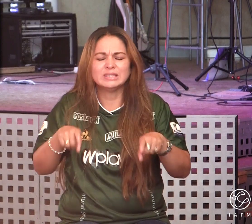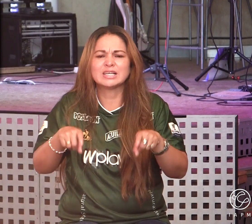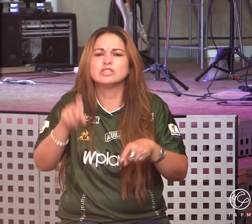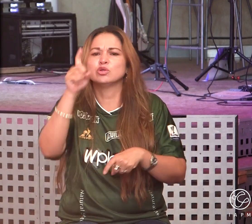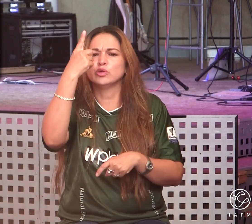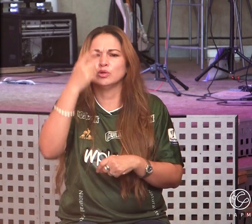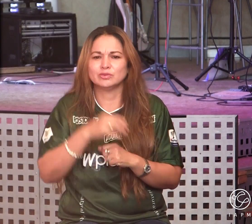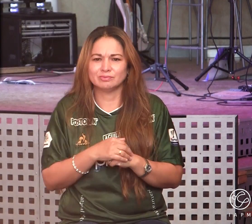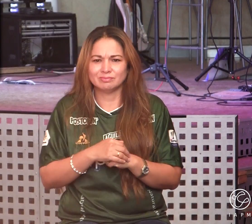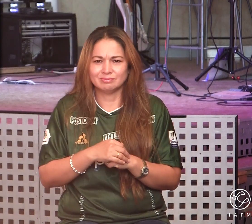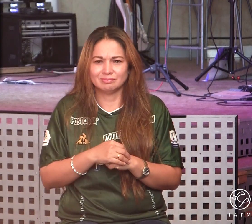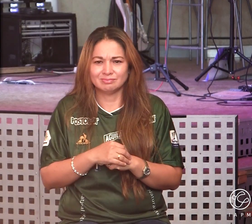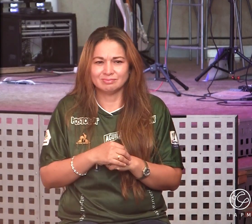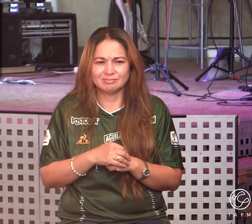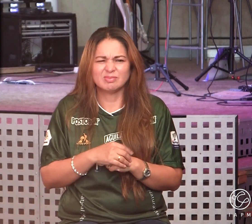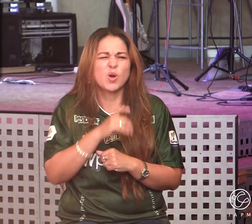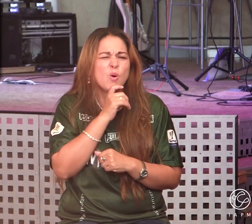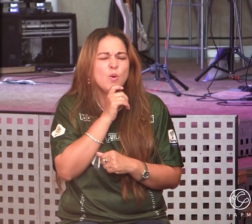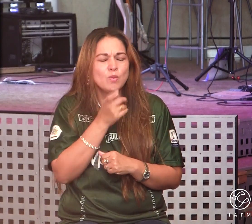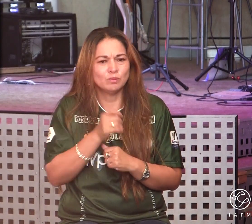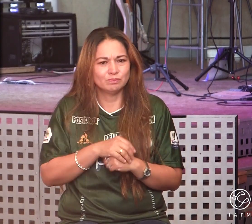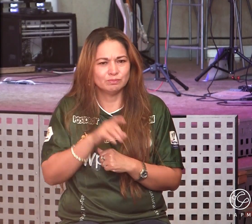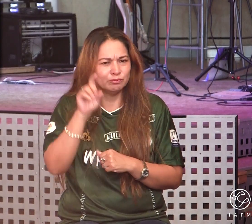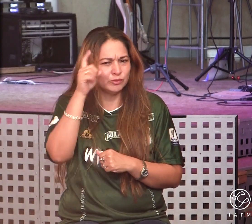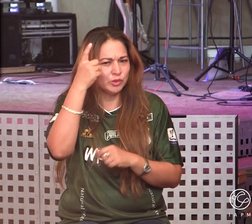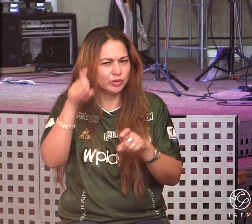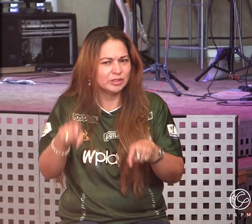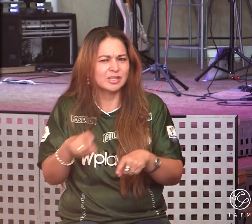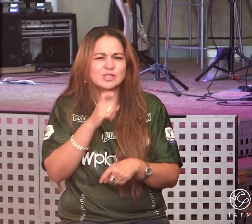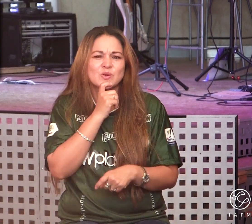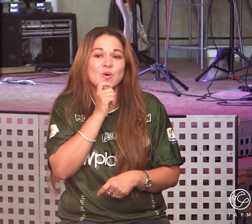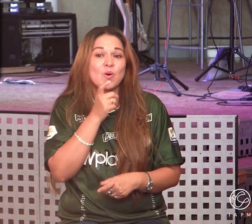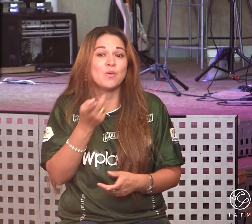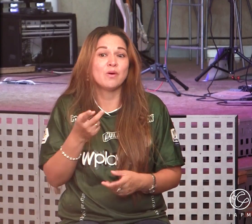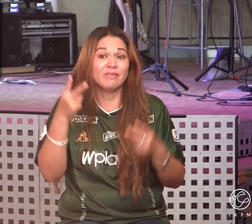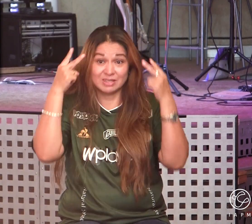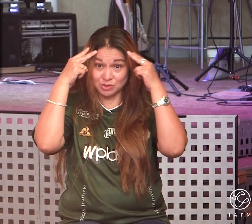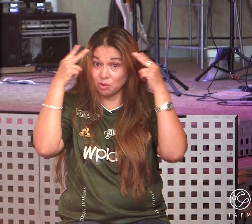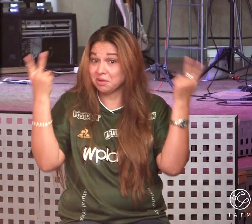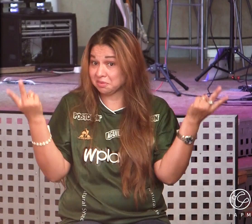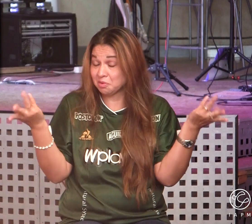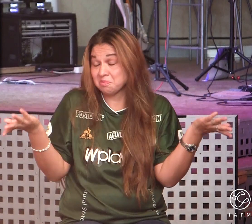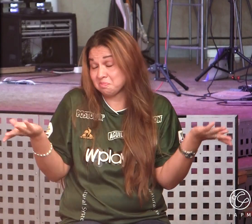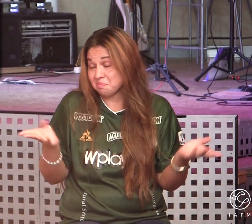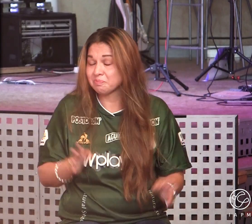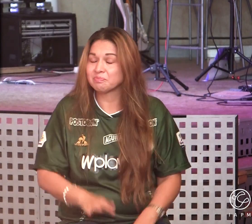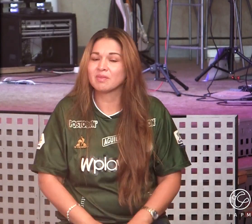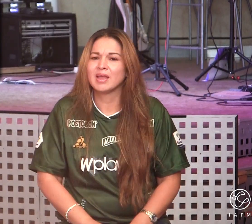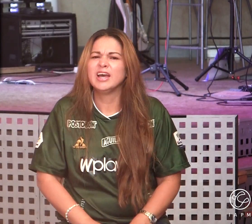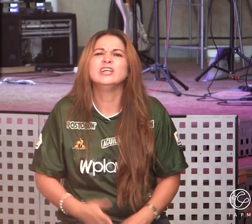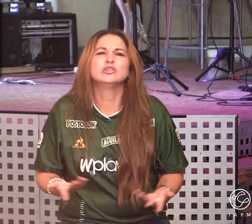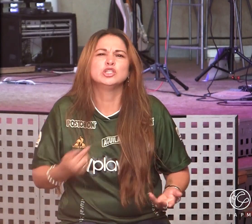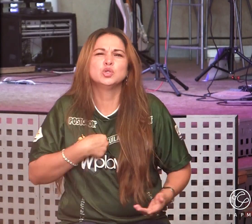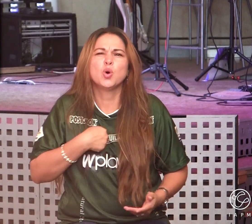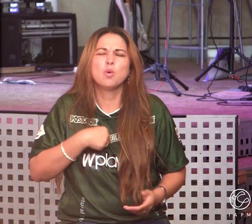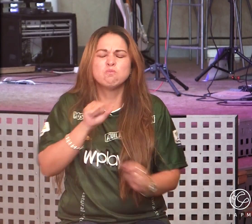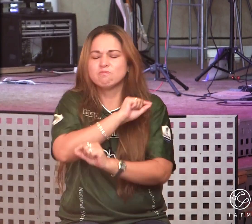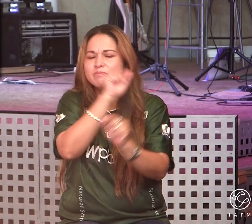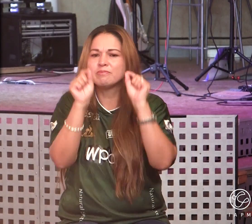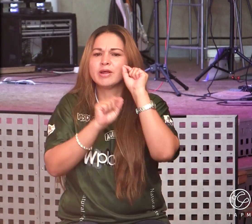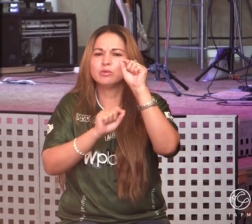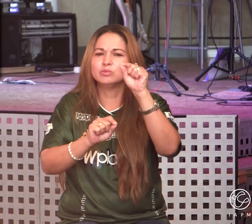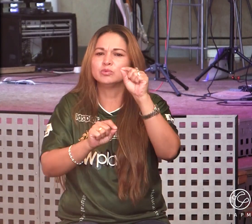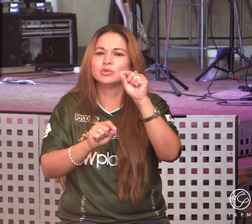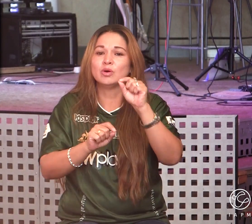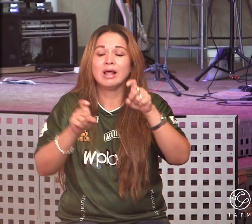¿Cómo pudo ser? Yo quiero retar un poquitico tu pensamiento. ¿Qué es el descanso de Dios?